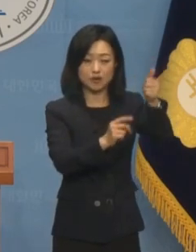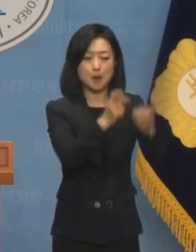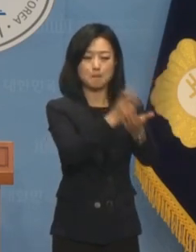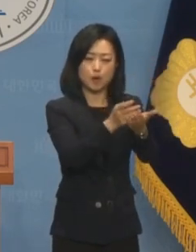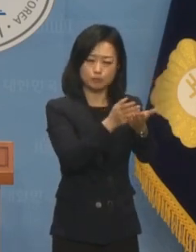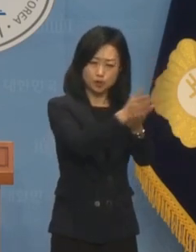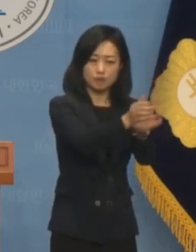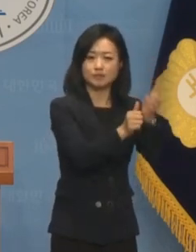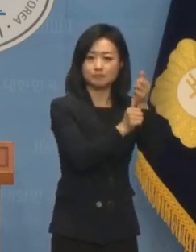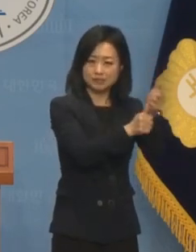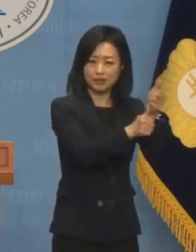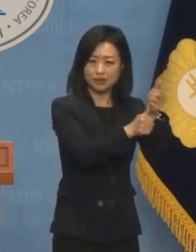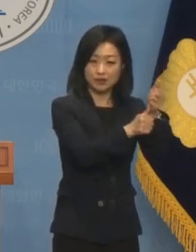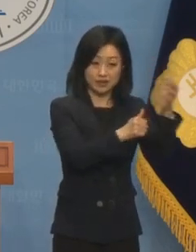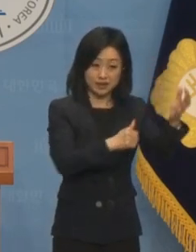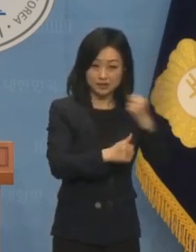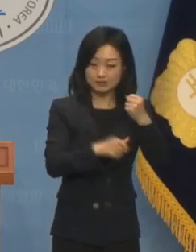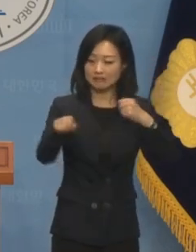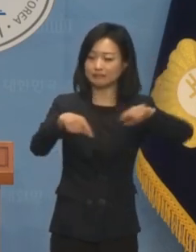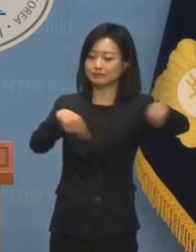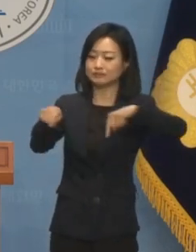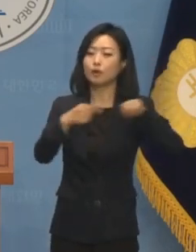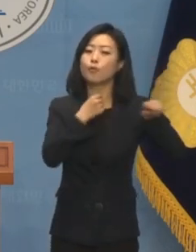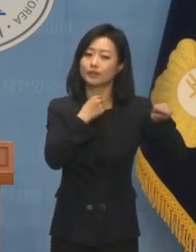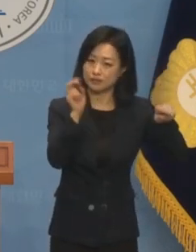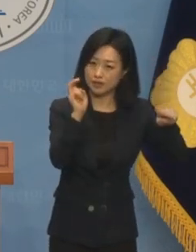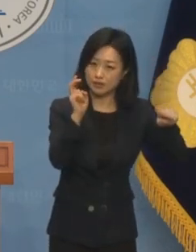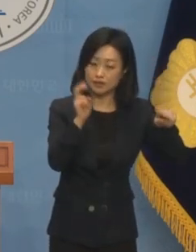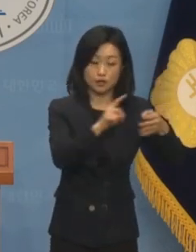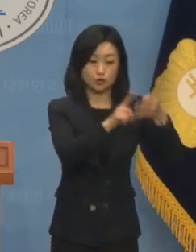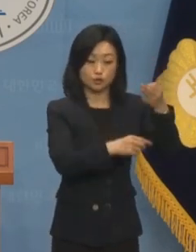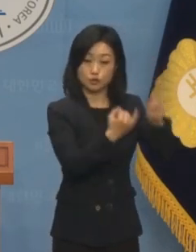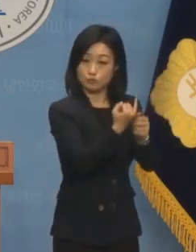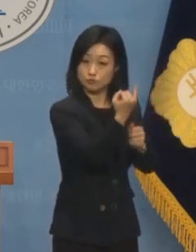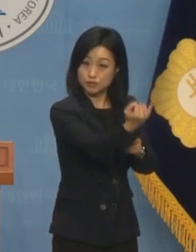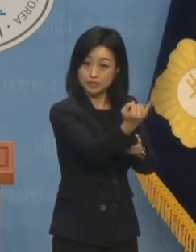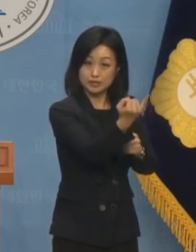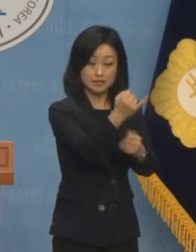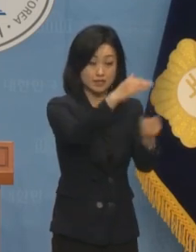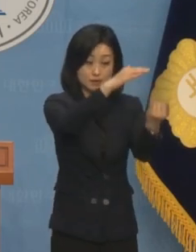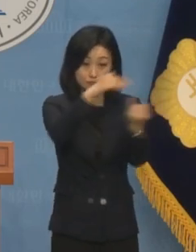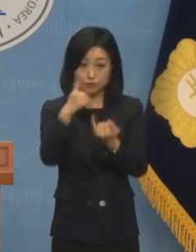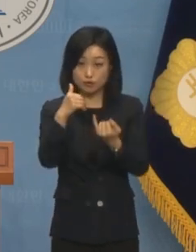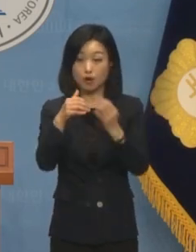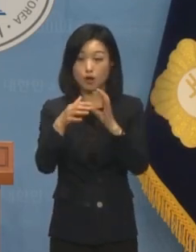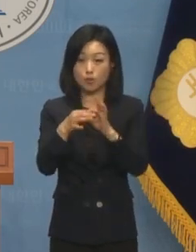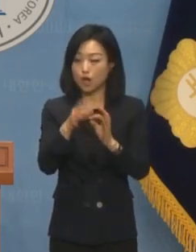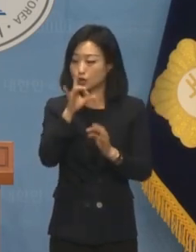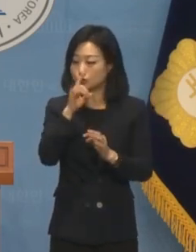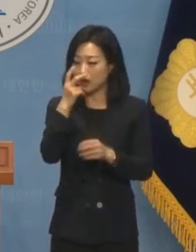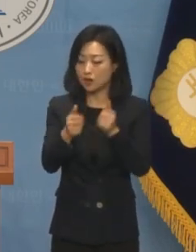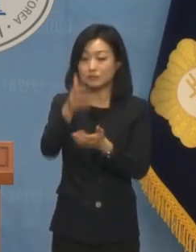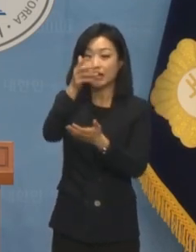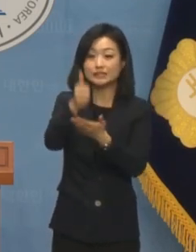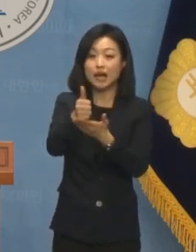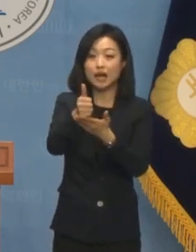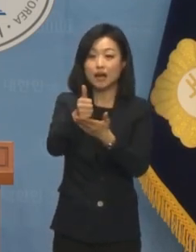의심이 듭니다 김건희 여사 소환에 키를 쥐고 있는 차기 서울중앙지검장을